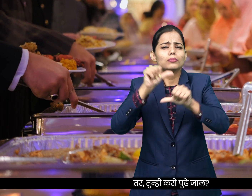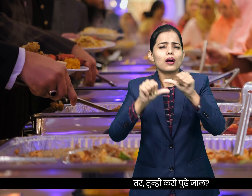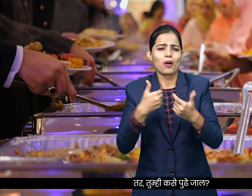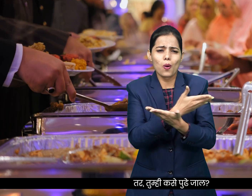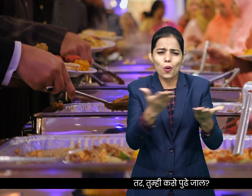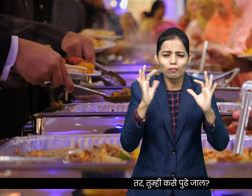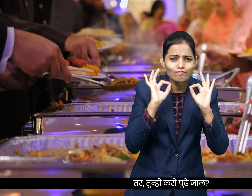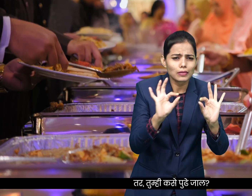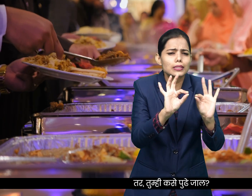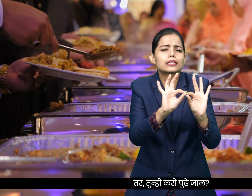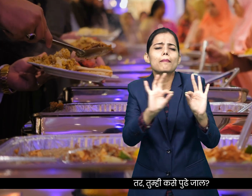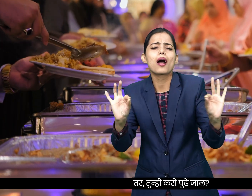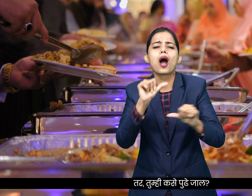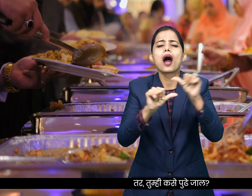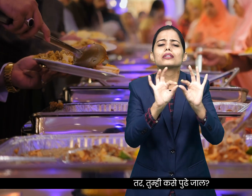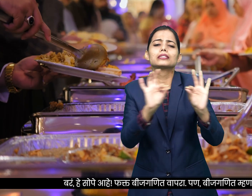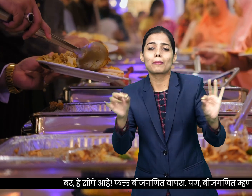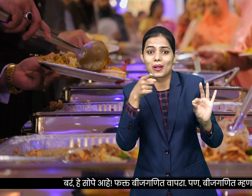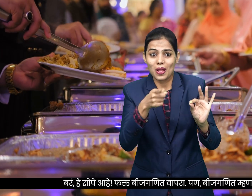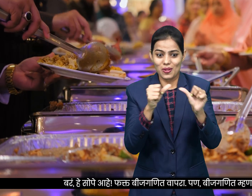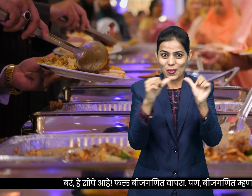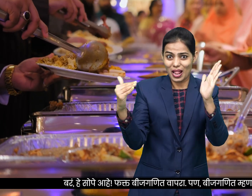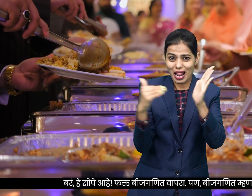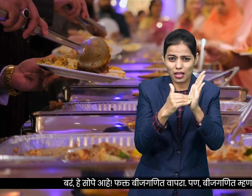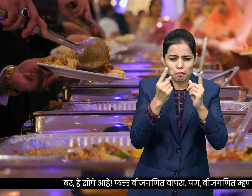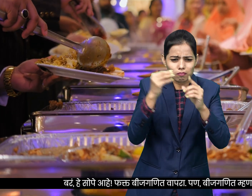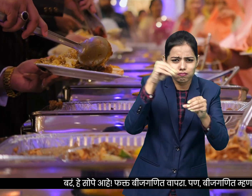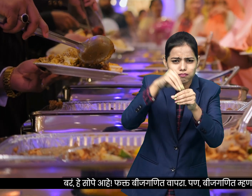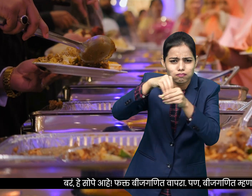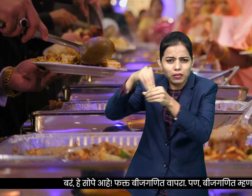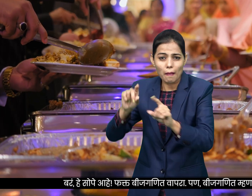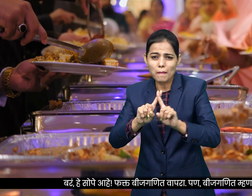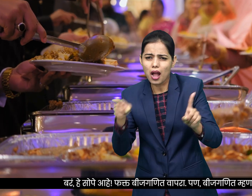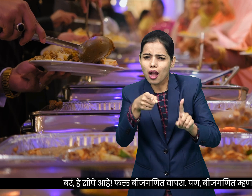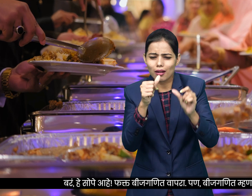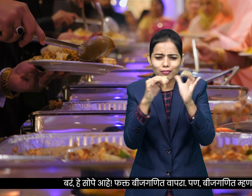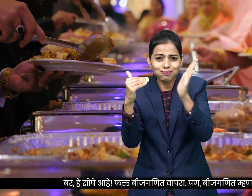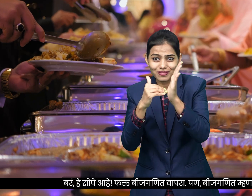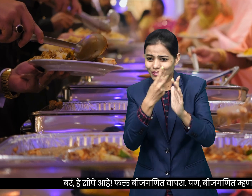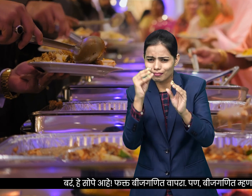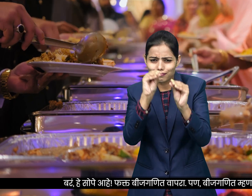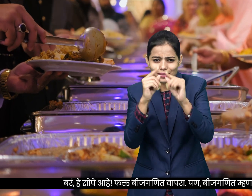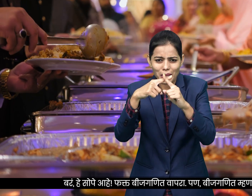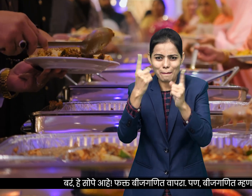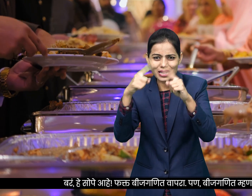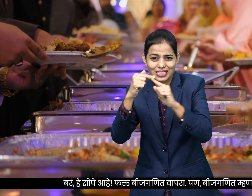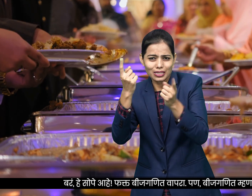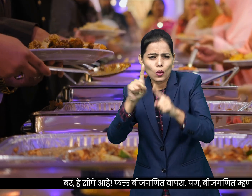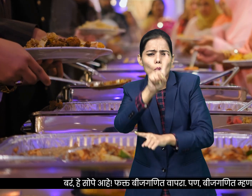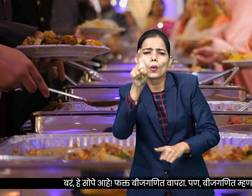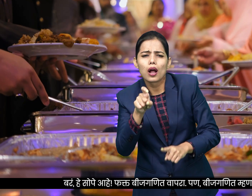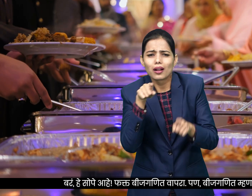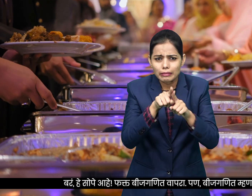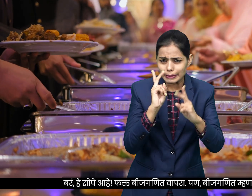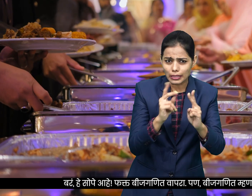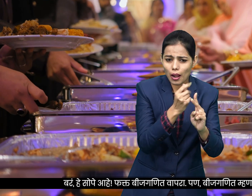तर तुम्ही कसे पुढे जाल? बरं, हे सोपे आहे. फक्त बीजगणित वापरा. पण बीजगणित म्हणजे